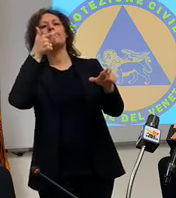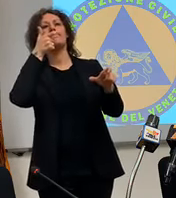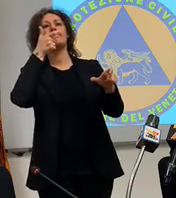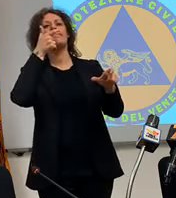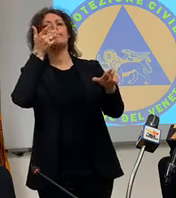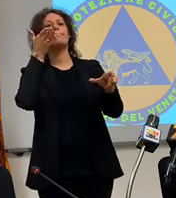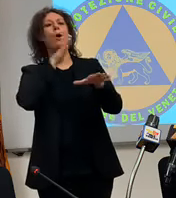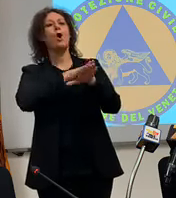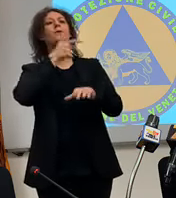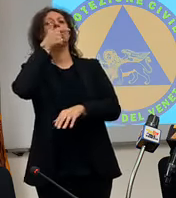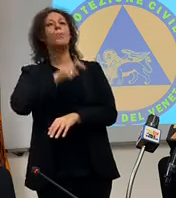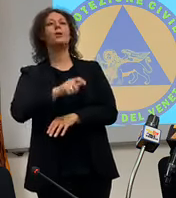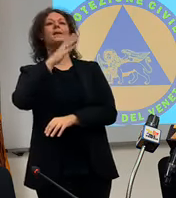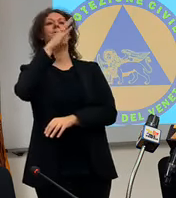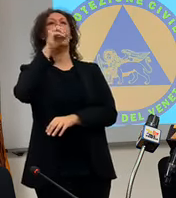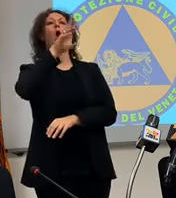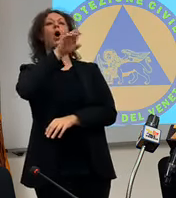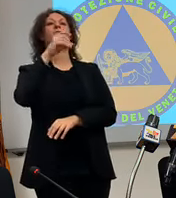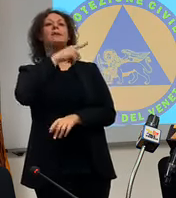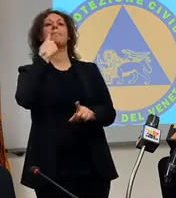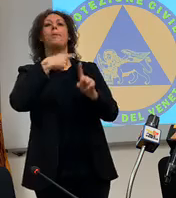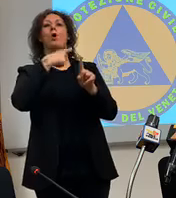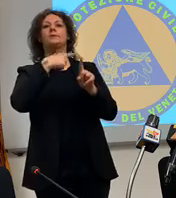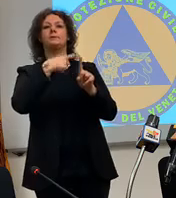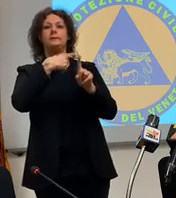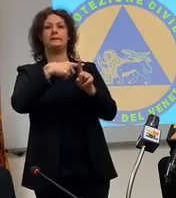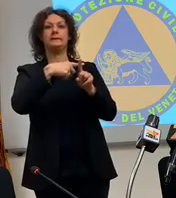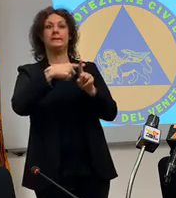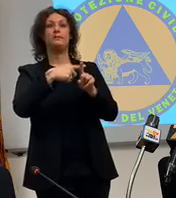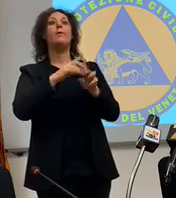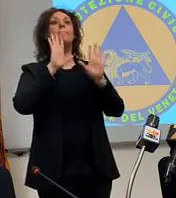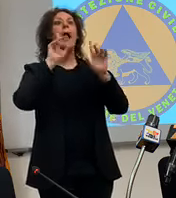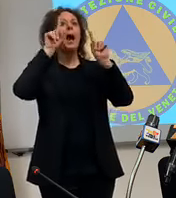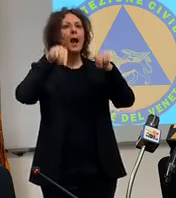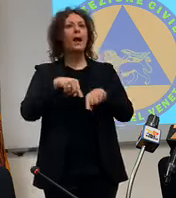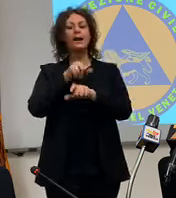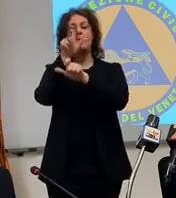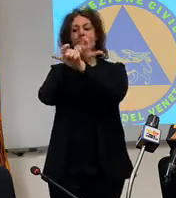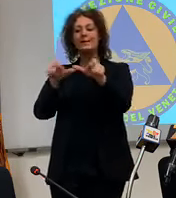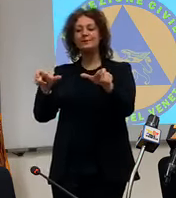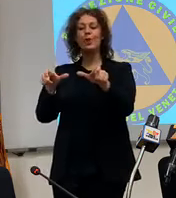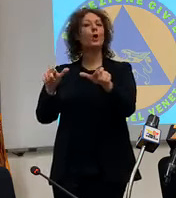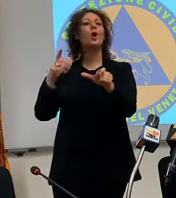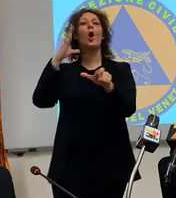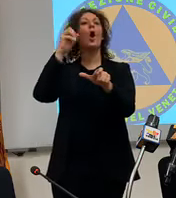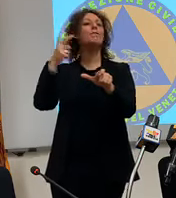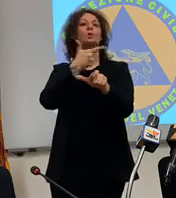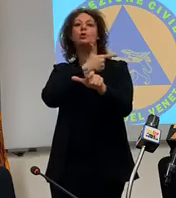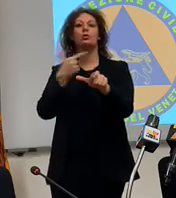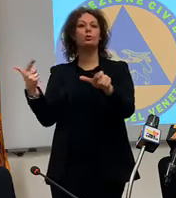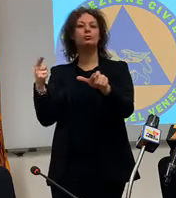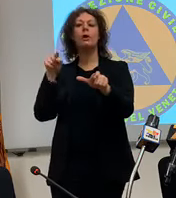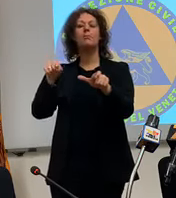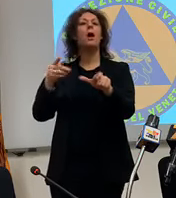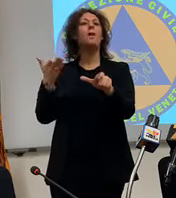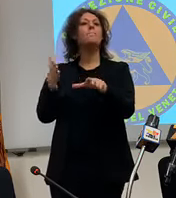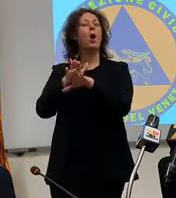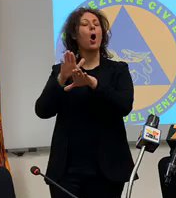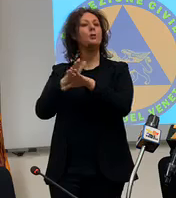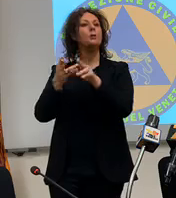la il covid era positivo per covid ma anche dove questo non c'era abbiamo avuto un eccesso di mortalità per malattie croniche